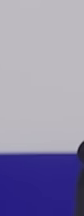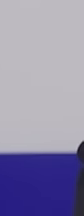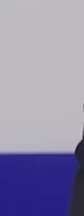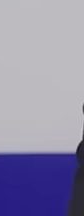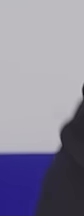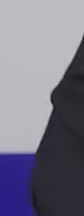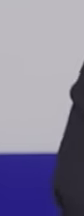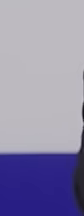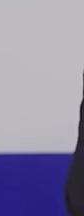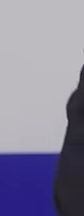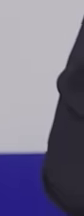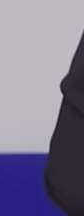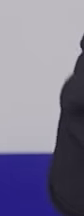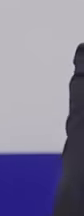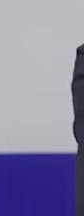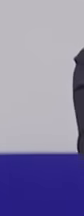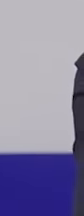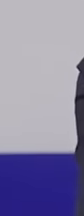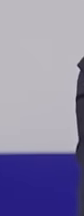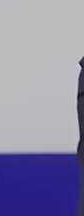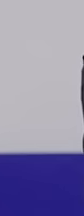질문하는 능력이 중요합니다.